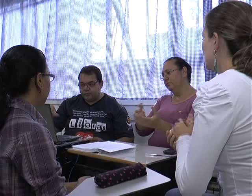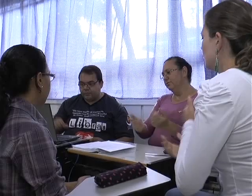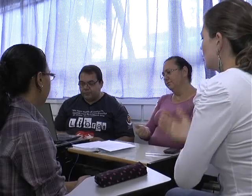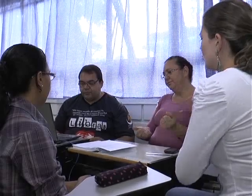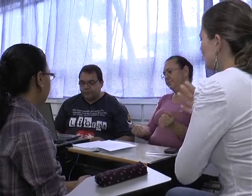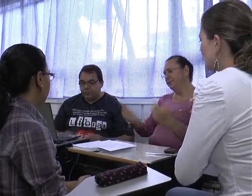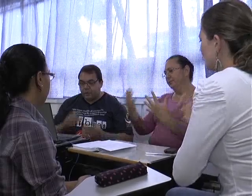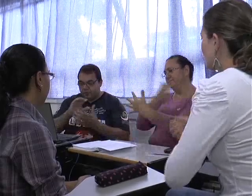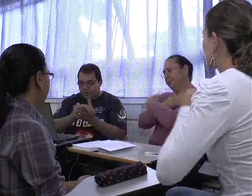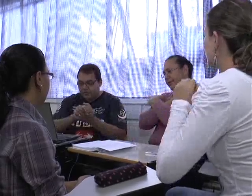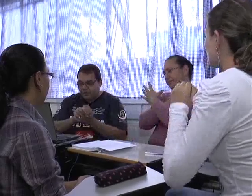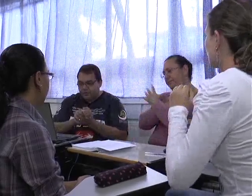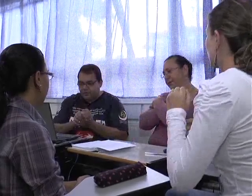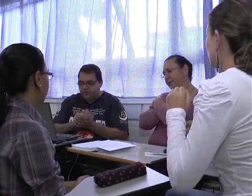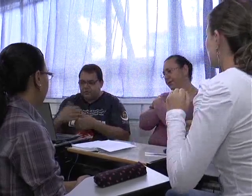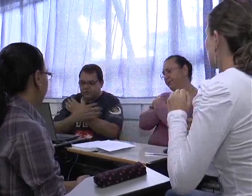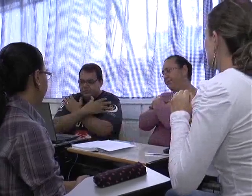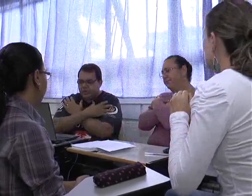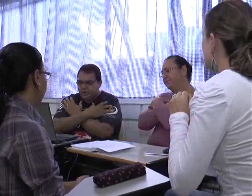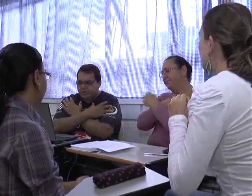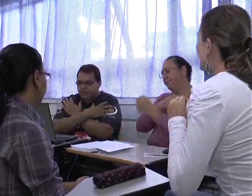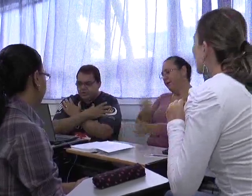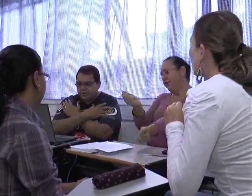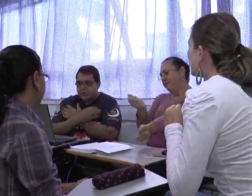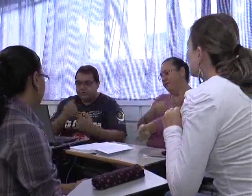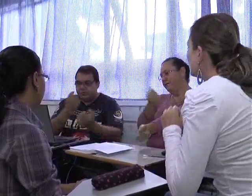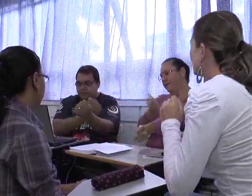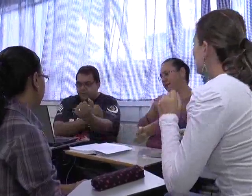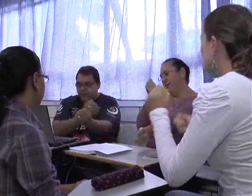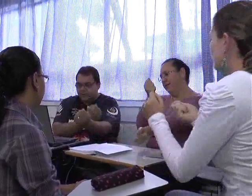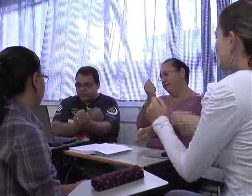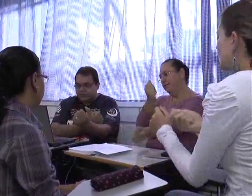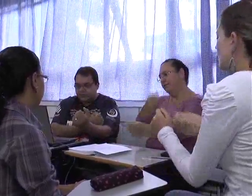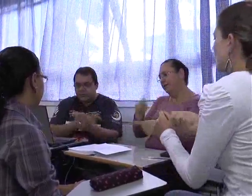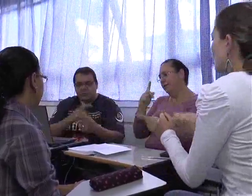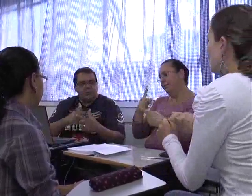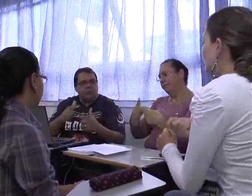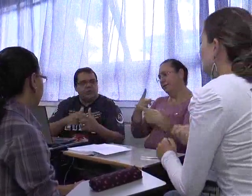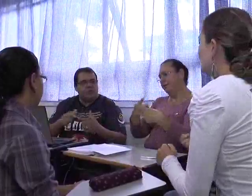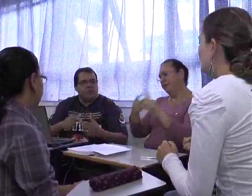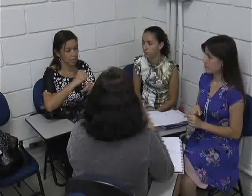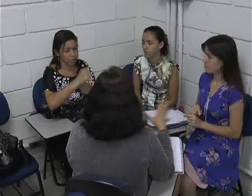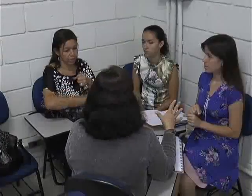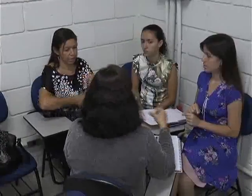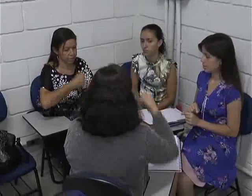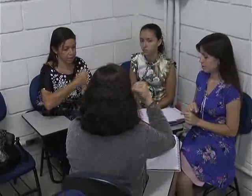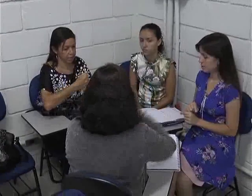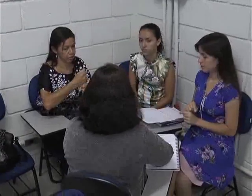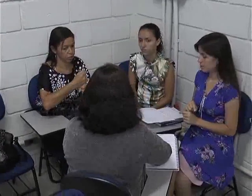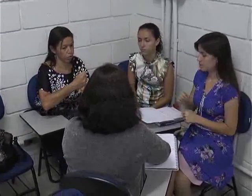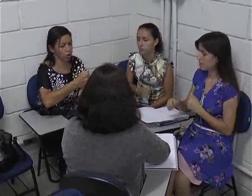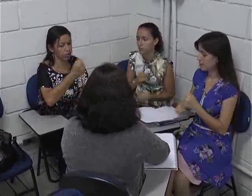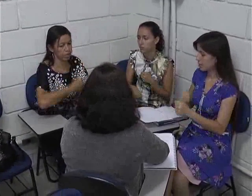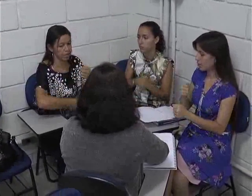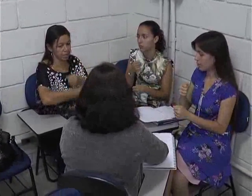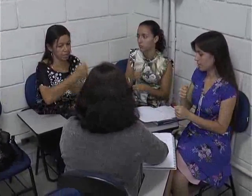Língua de sinais é uma língua que utiliza de gestos, sinais, expressões faciais e corporais em vez de sons